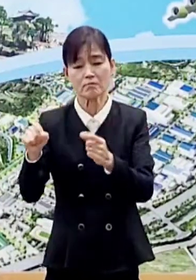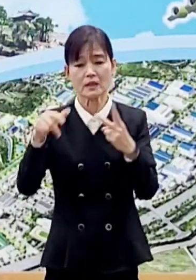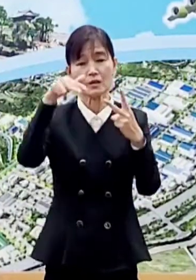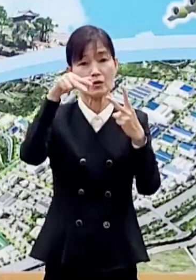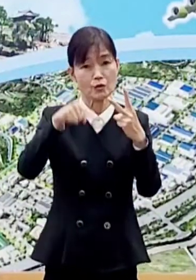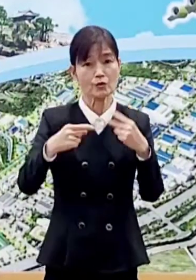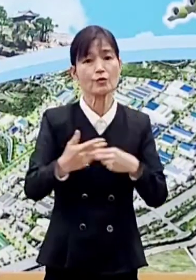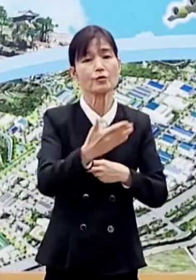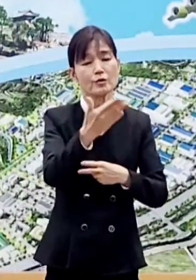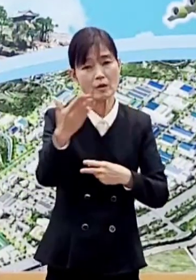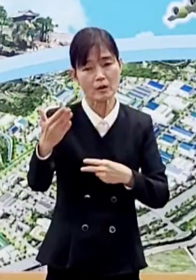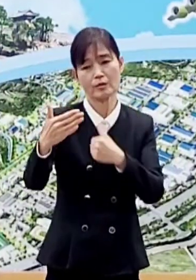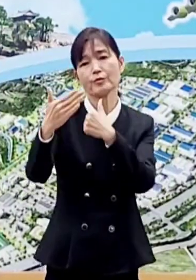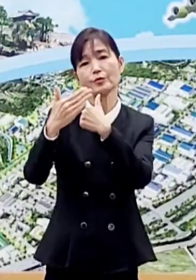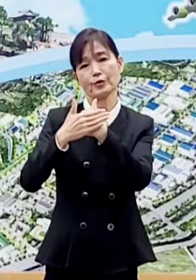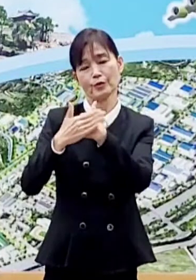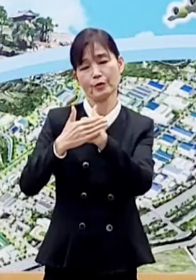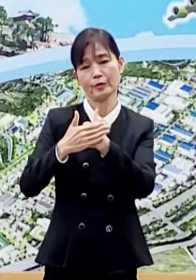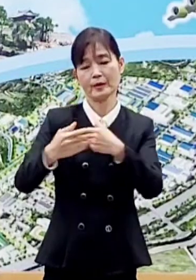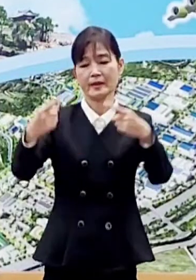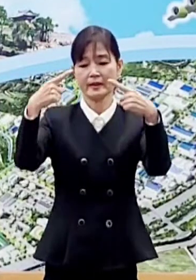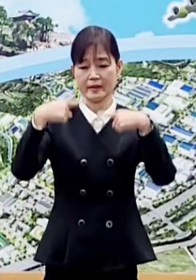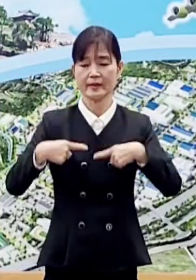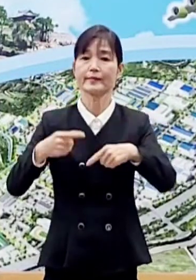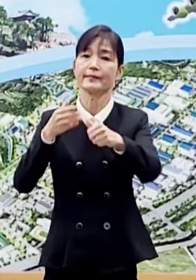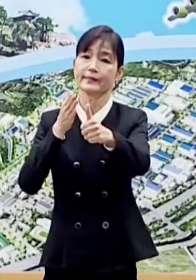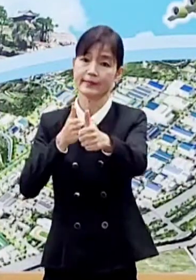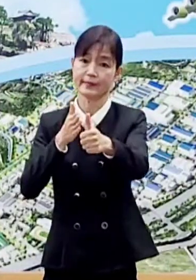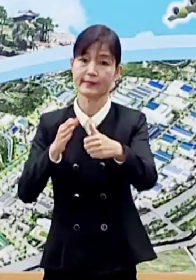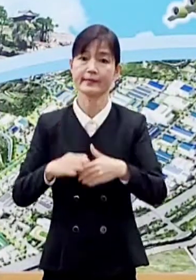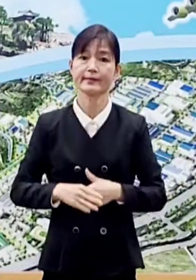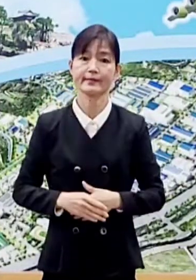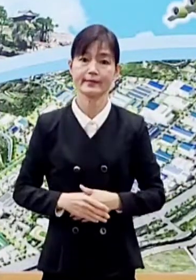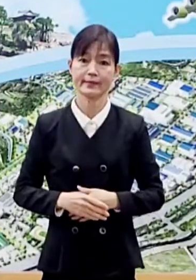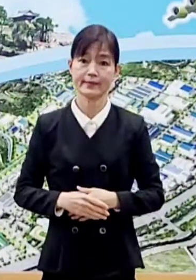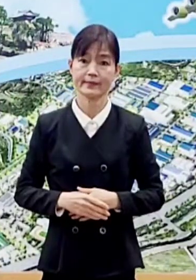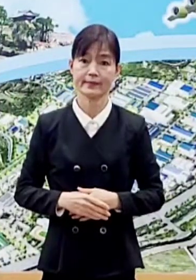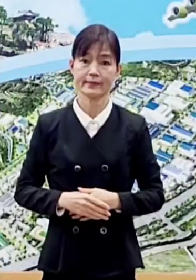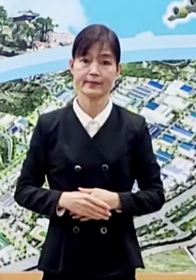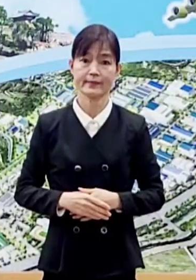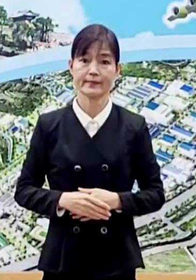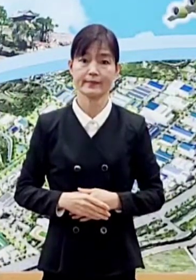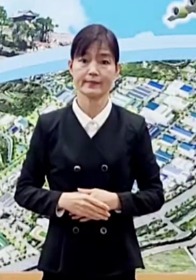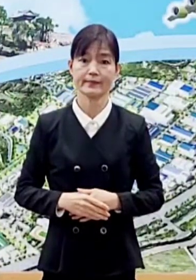여러분의 적극적인 협조와 동참을 부탁드립니다.